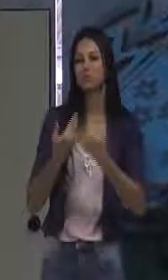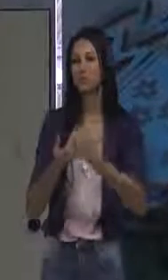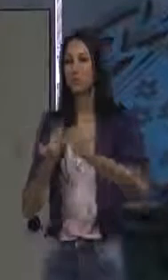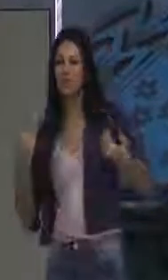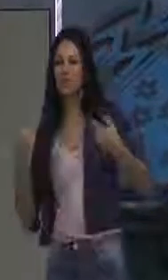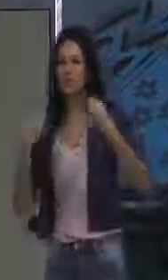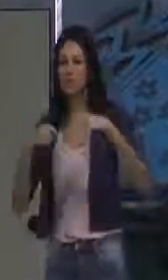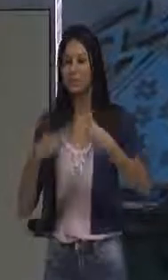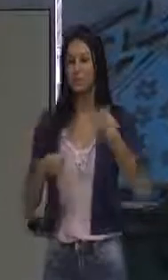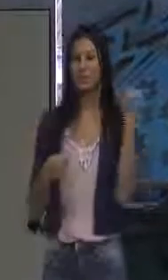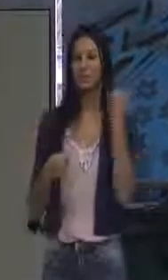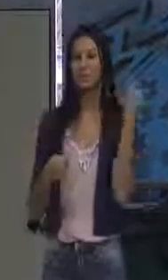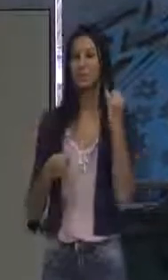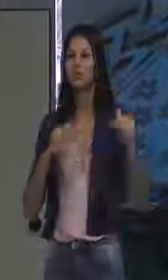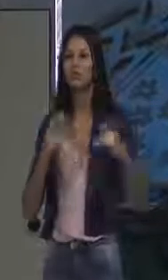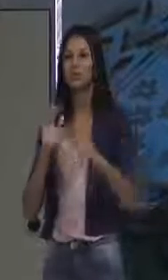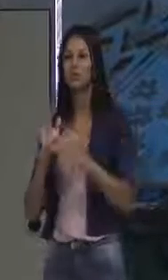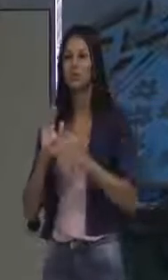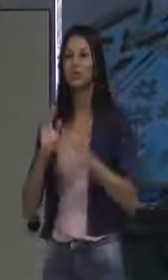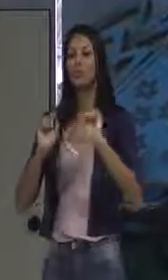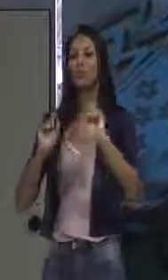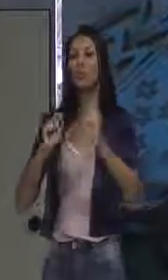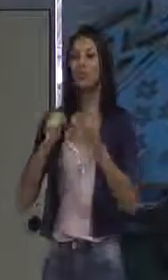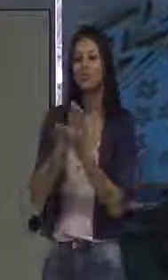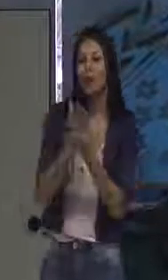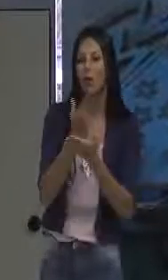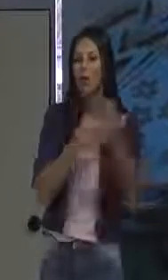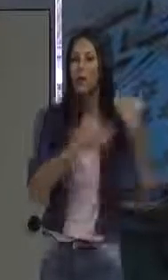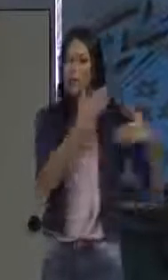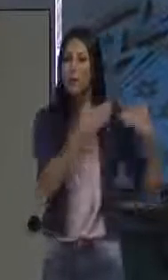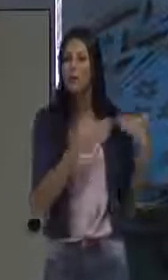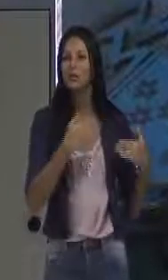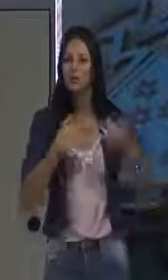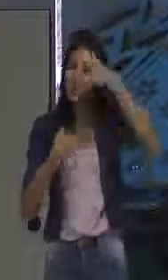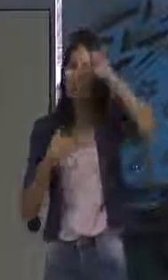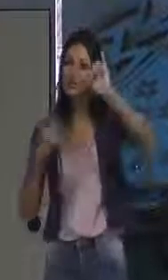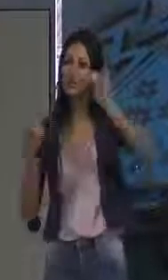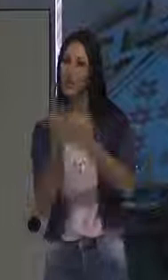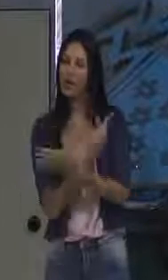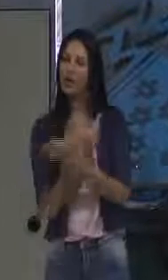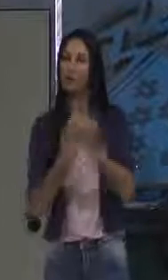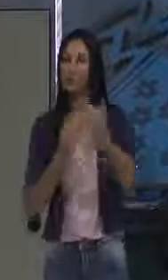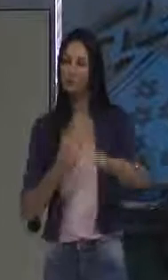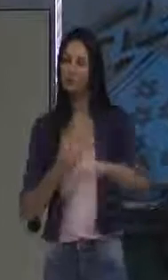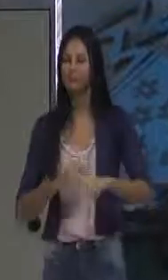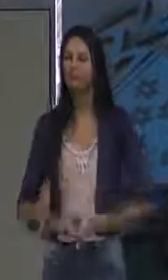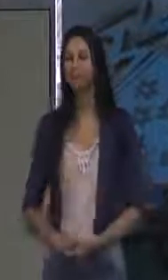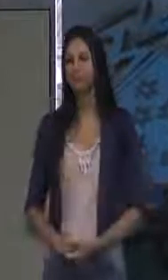um pouco daquela cultura do coronelismo do passado, e isso a gente tem evitado muito que ocorra.